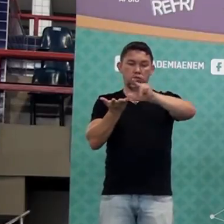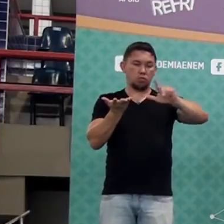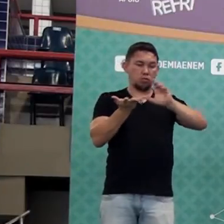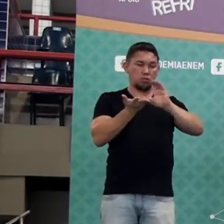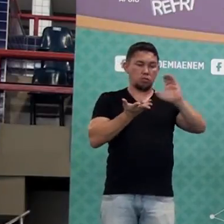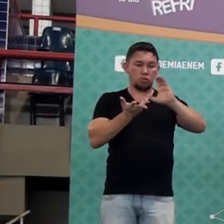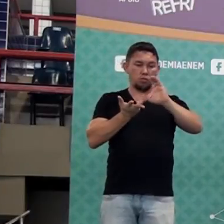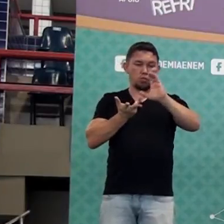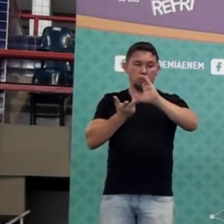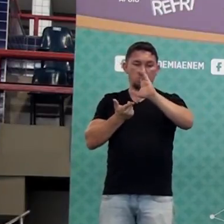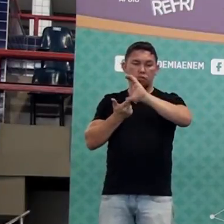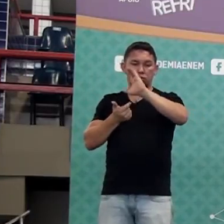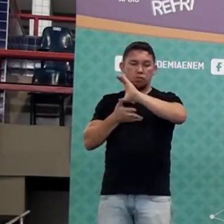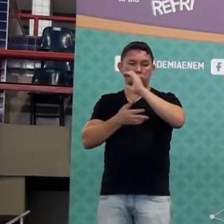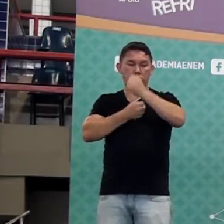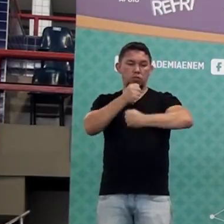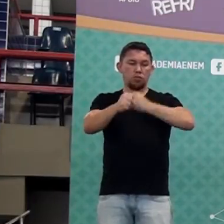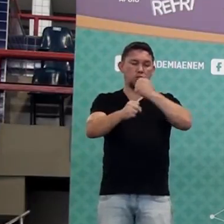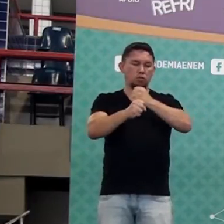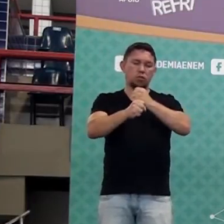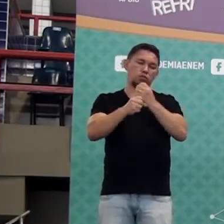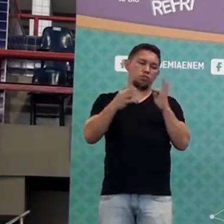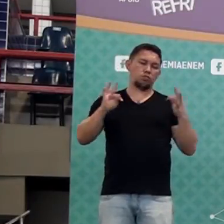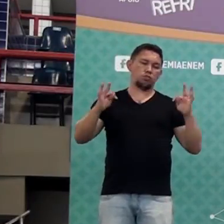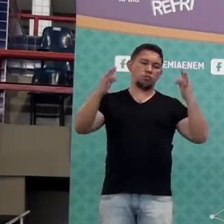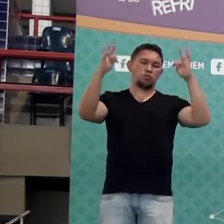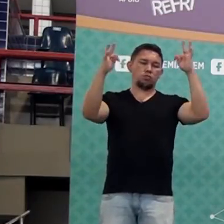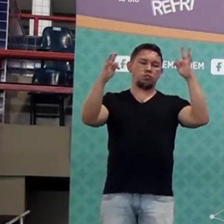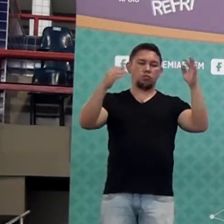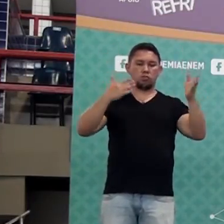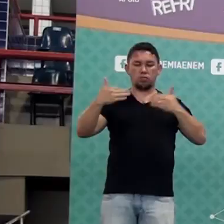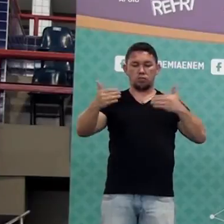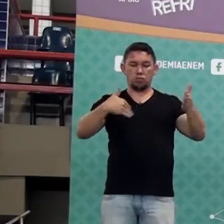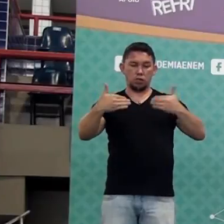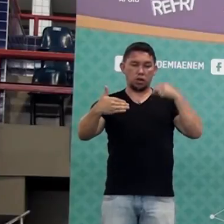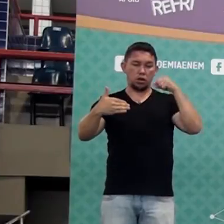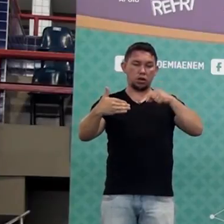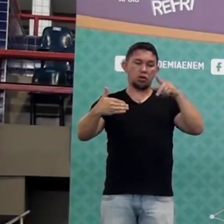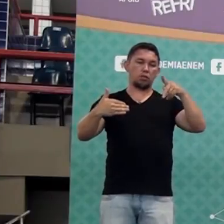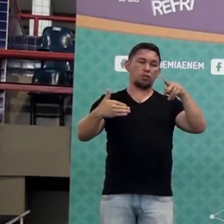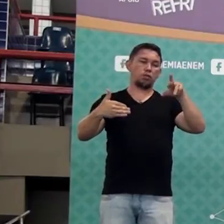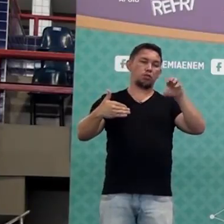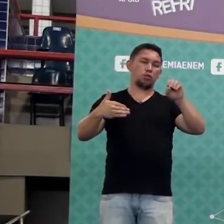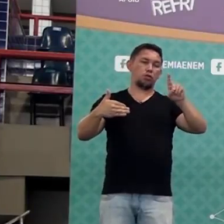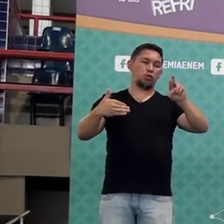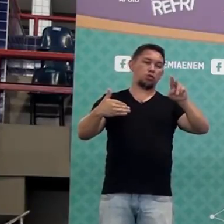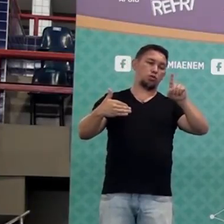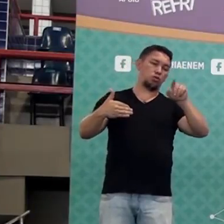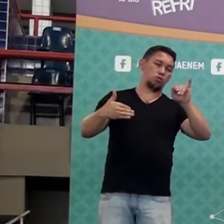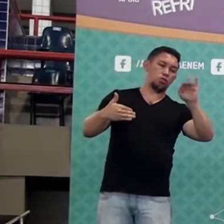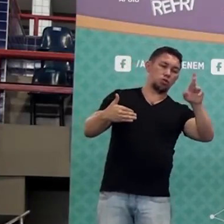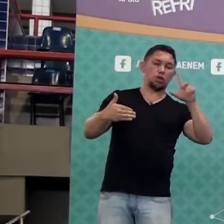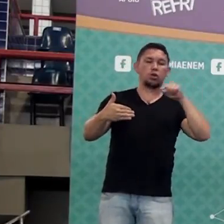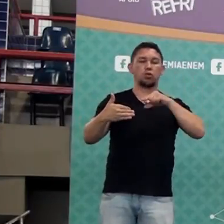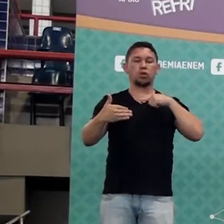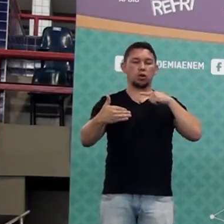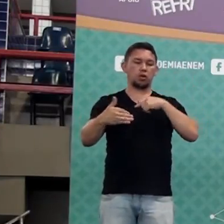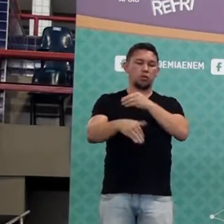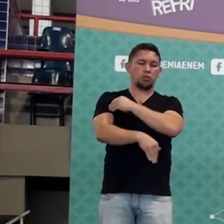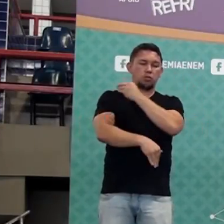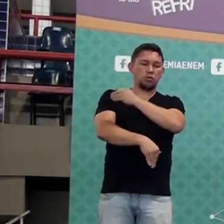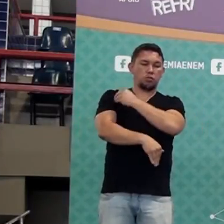investimentos ao longo dos anos em tecnologia para produzir etanol. A nossa cana-de-açúcar, ela passou